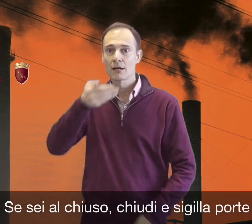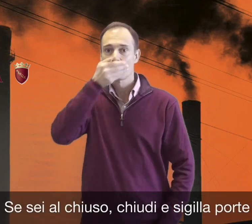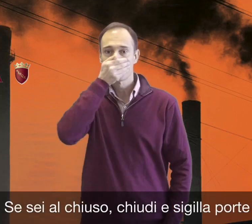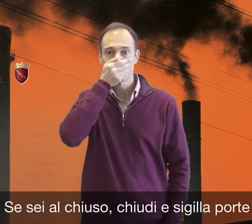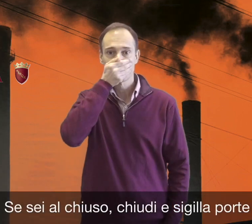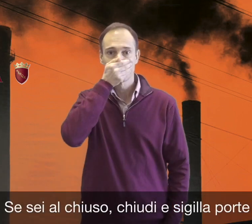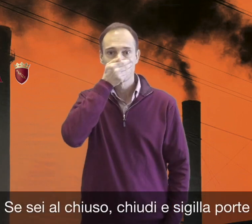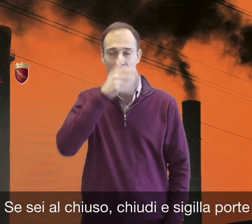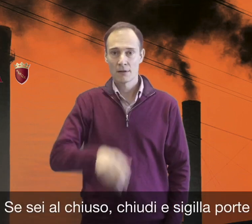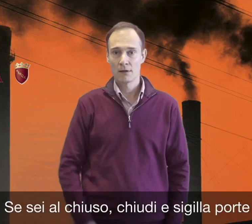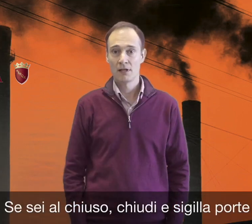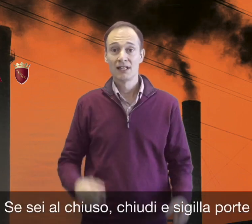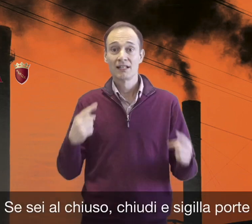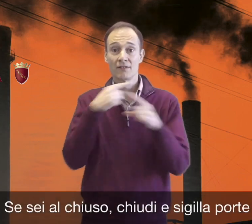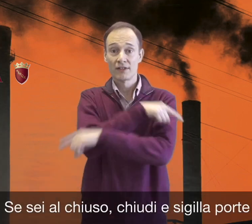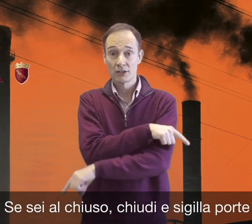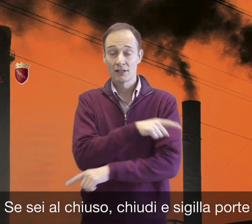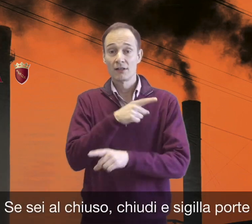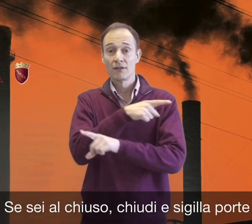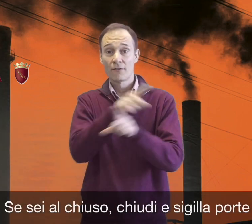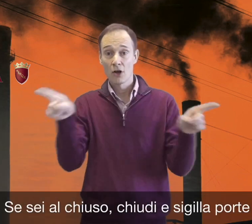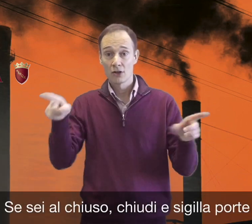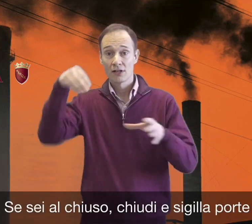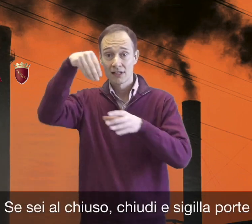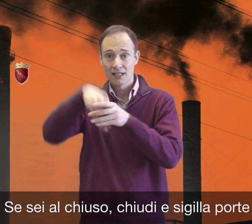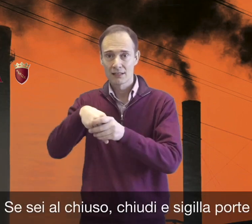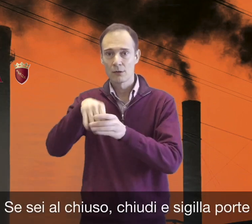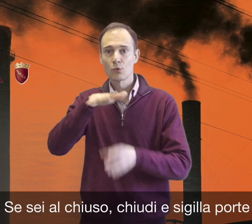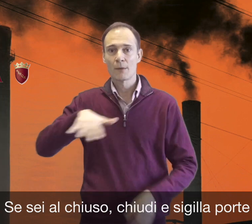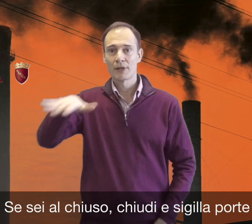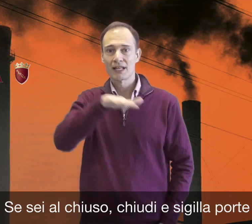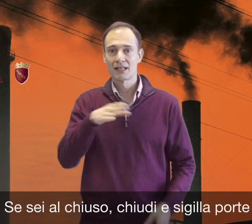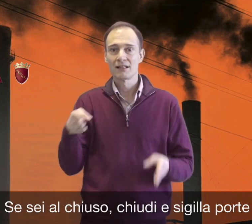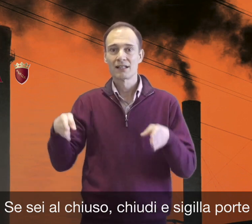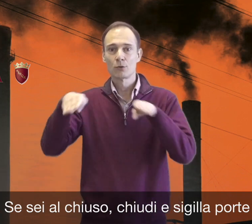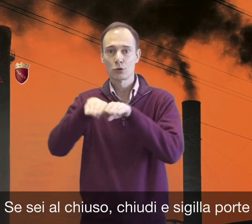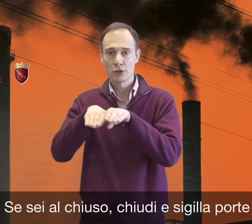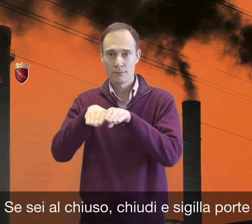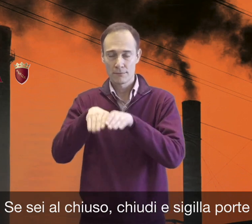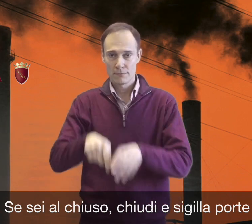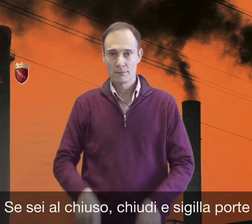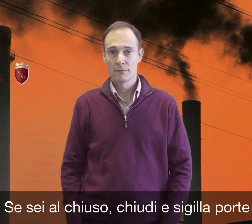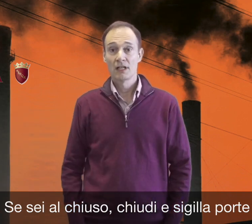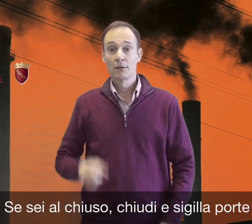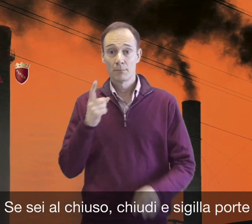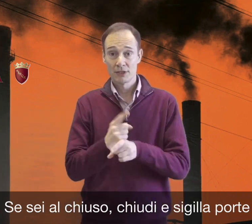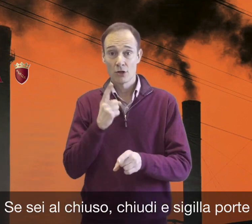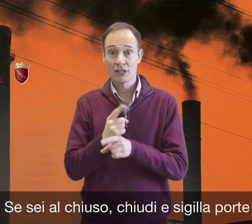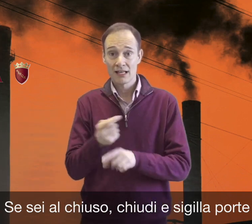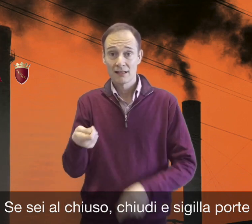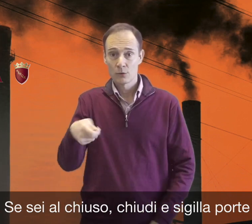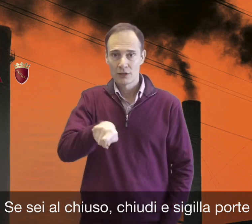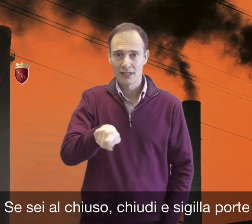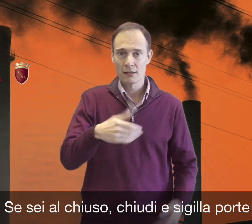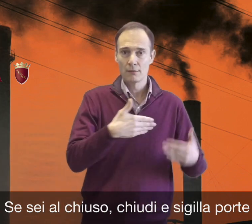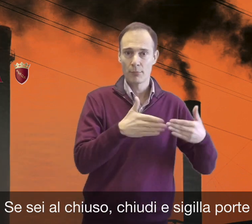sigilla porte e finestre spegne condizionatori e aeratori